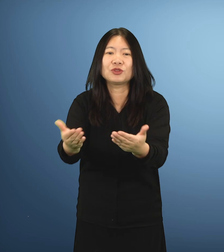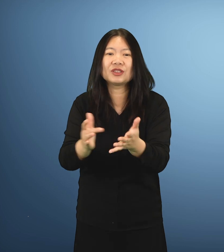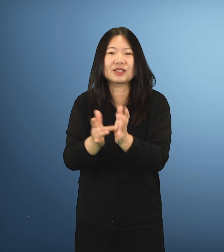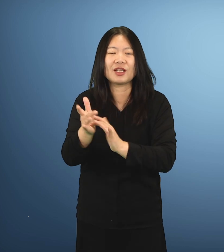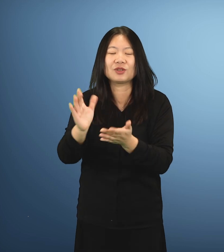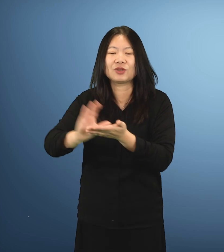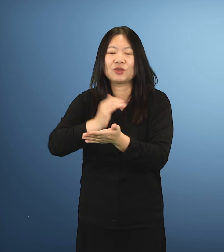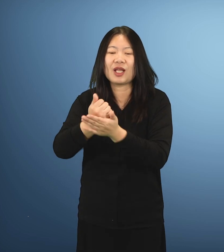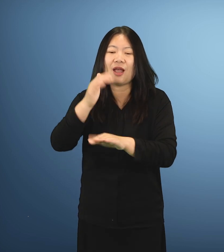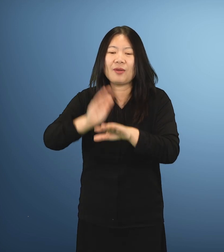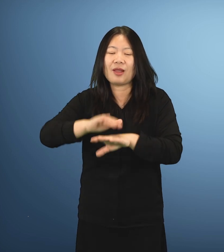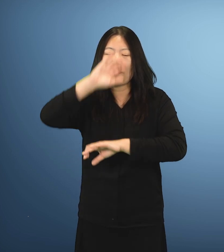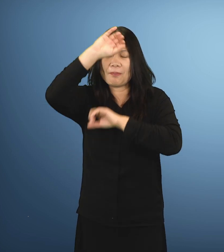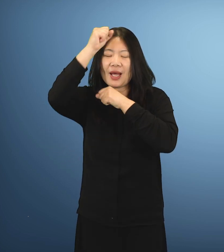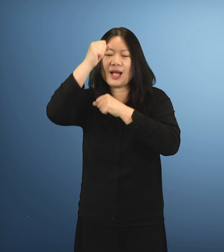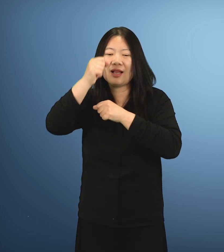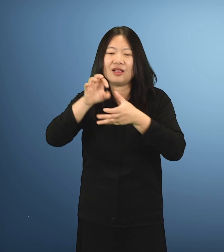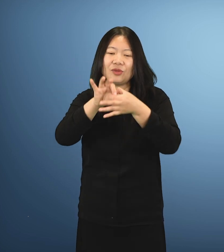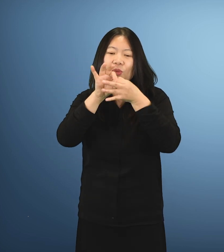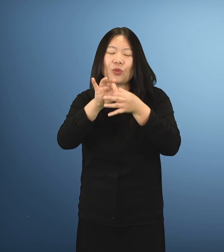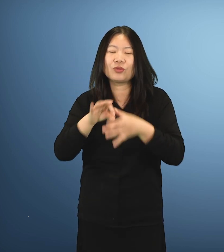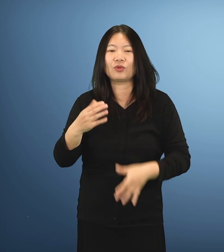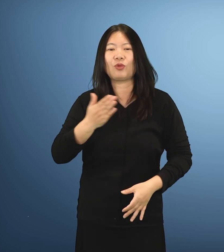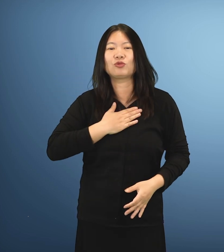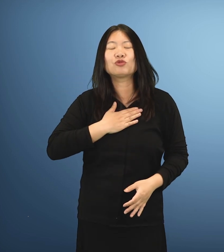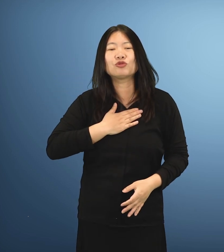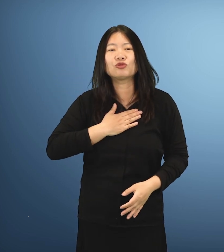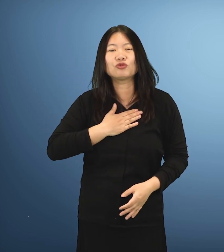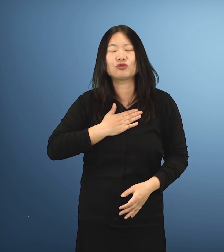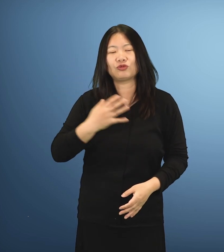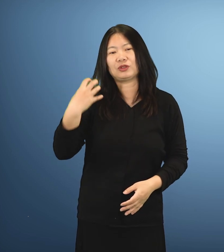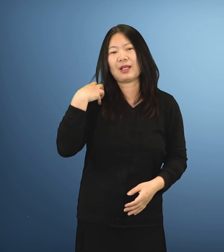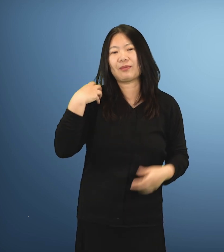그리스도의 손과 발의 역할을 감당해야 돼요.